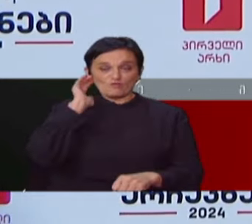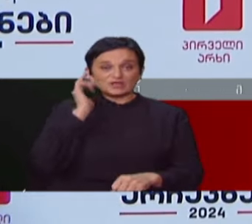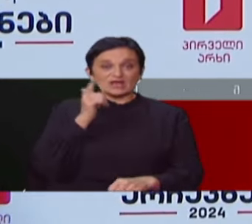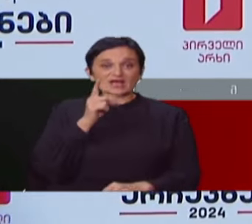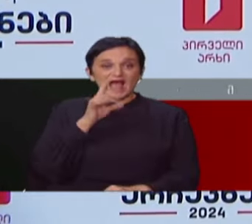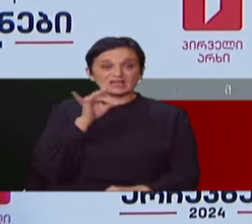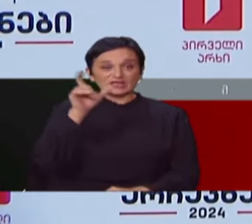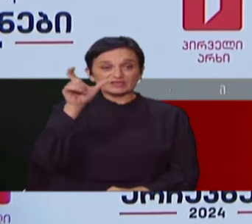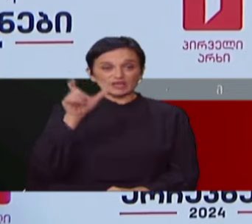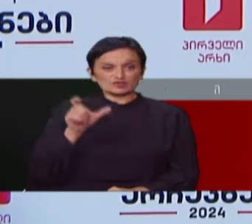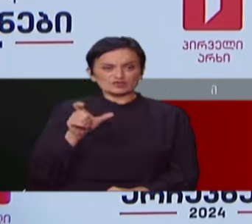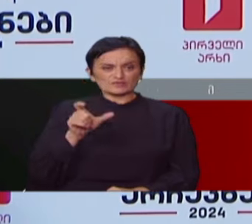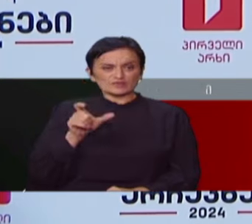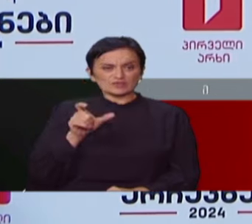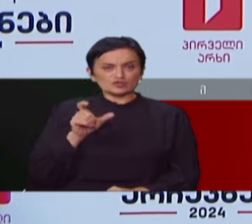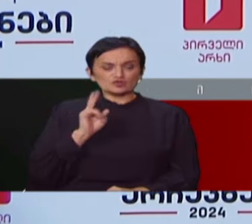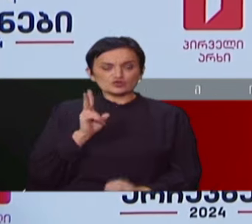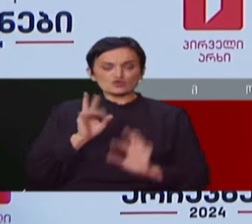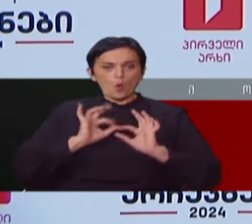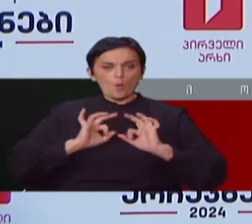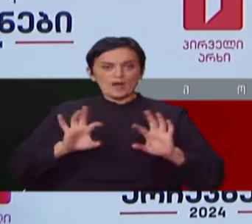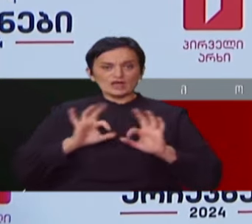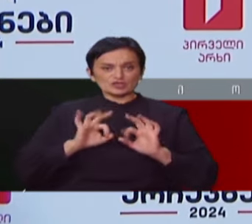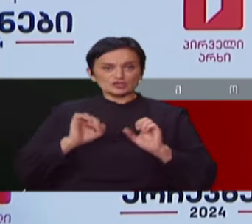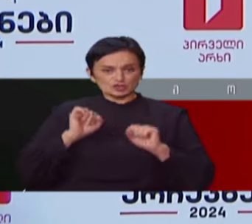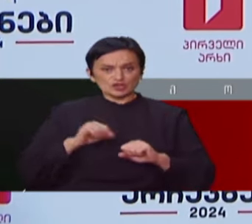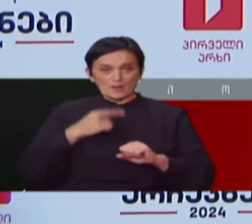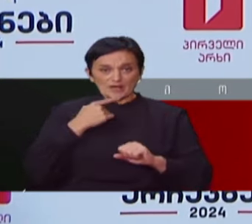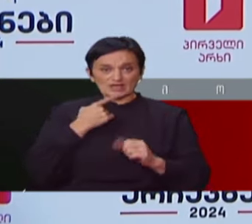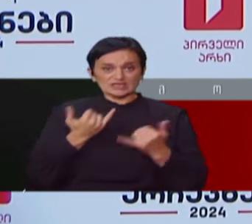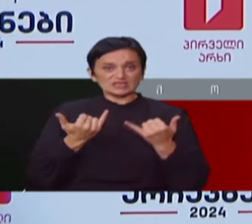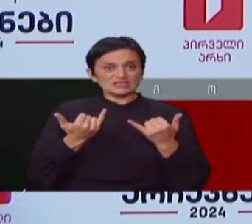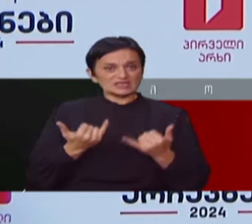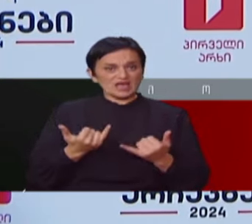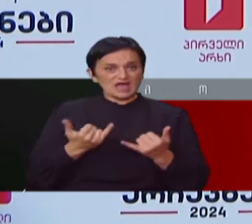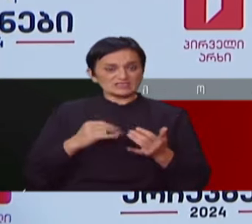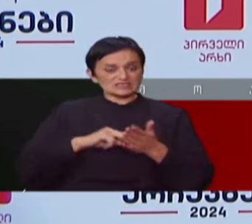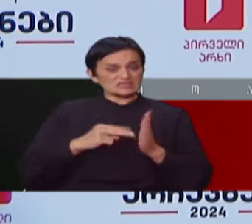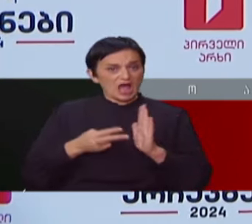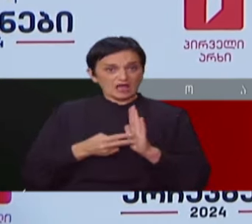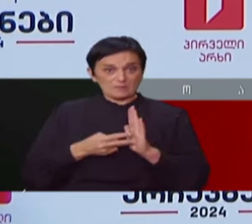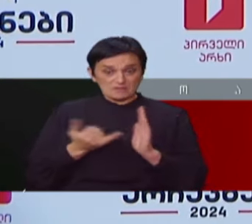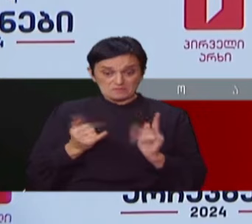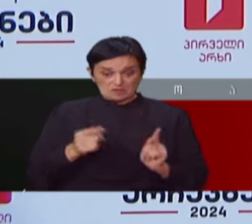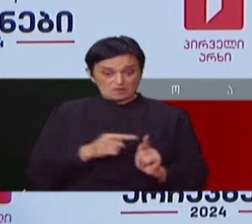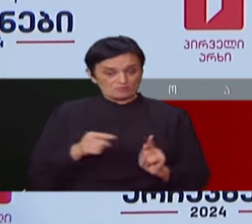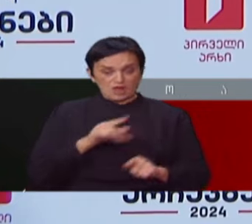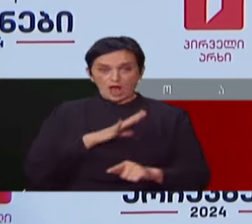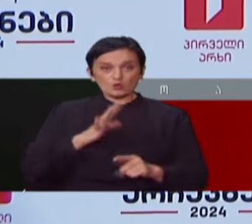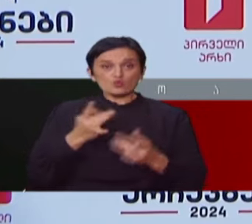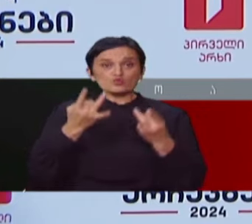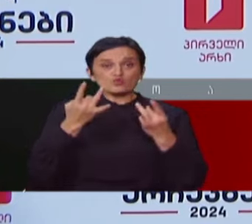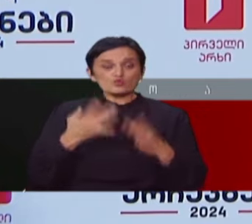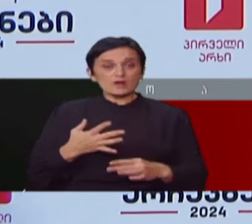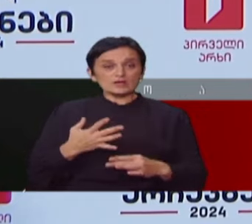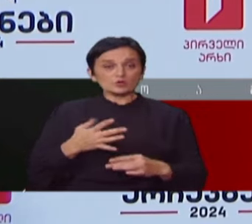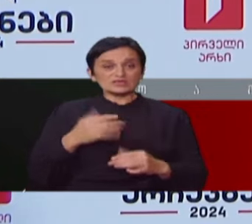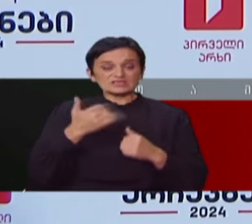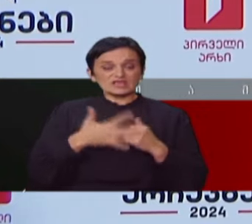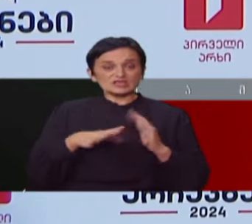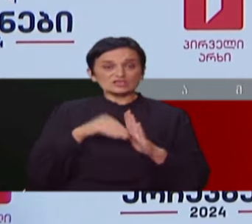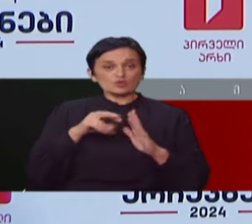გიორგი კალანდარიშვილის კომენტარი, რომელიც შეიძლება ითქვას, რომ დღეს არ ყოფილა დაგეგმილი დროის მონაკვეთში, უბრალოდ